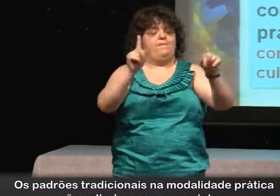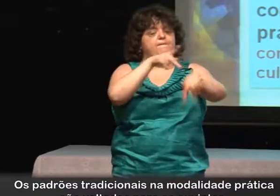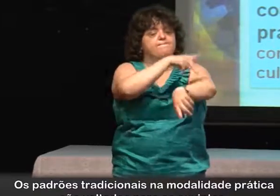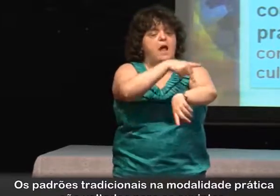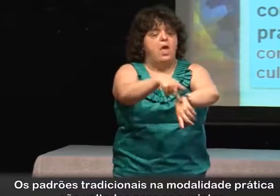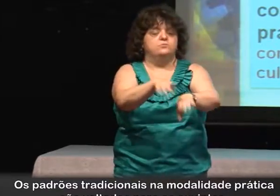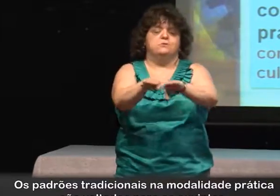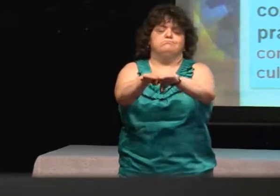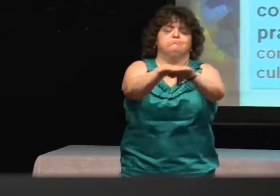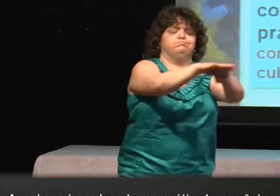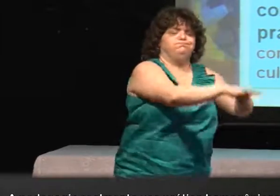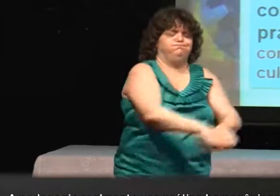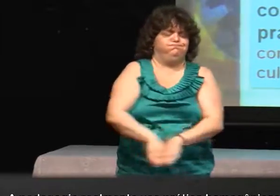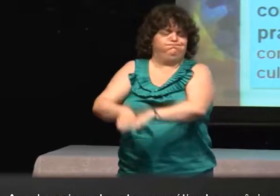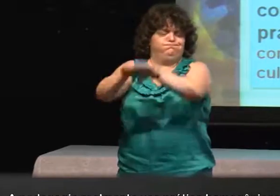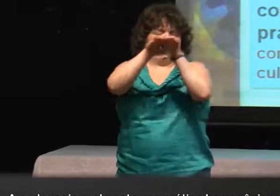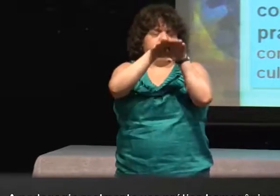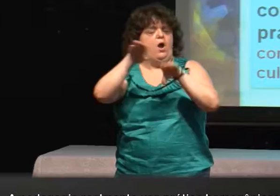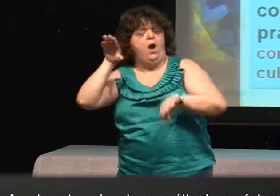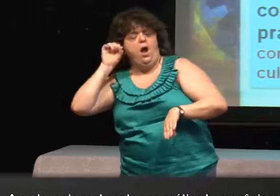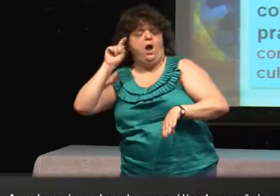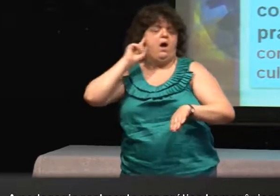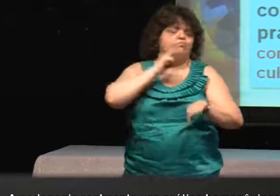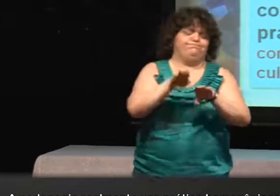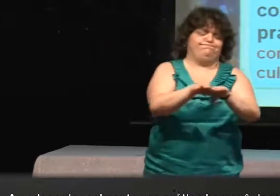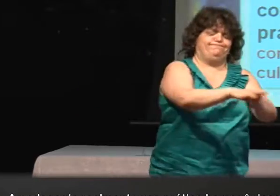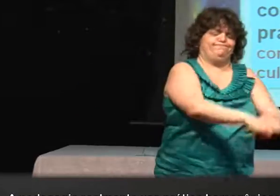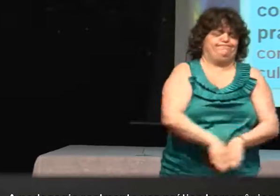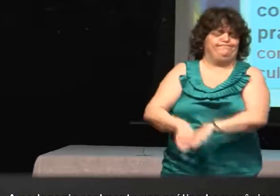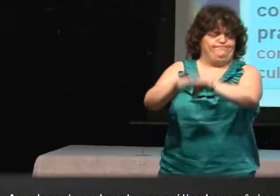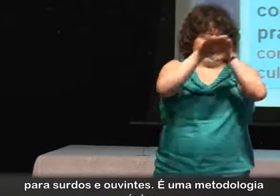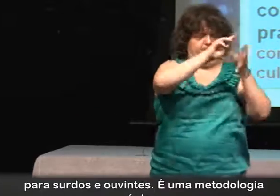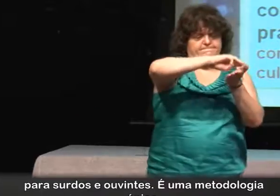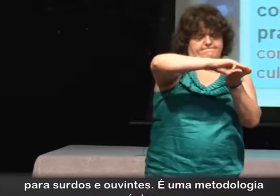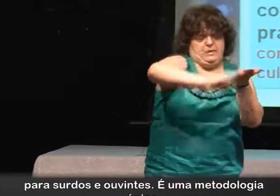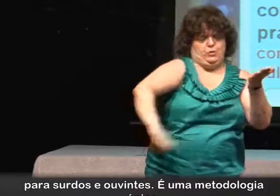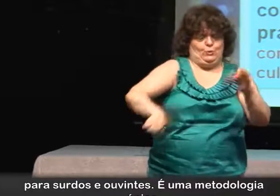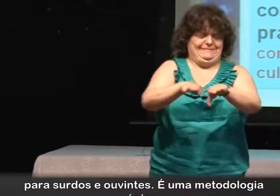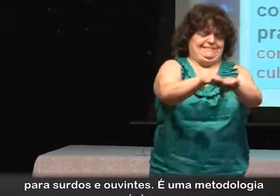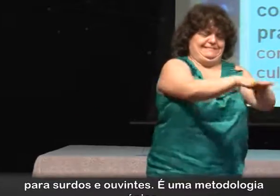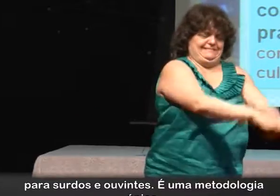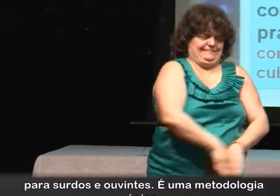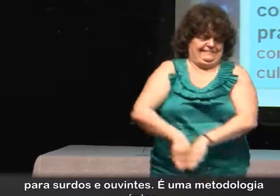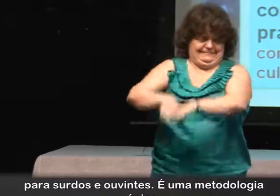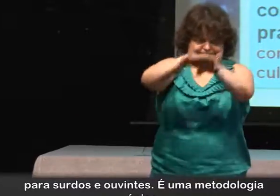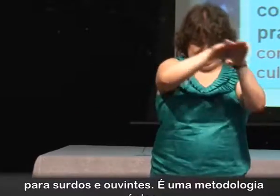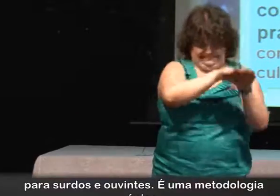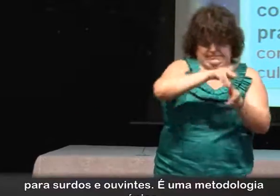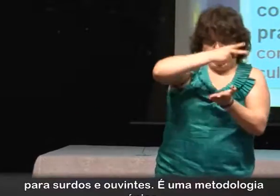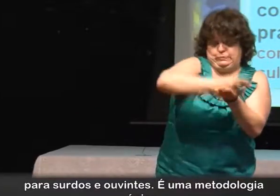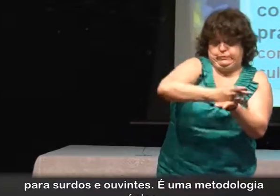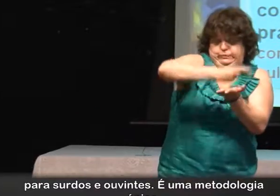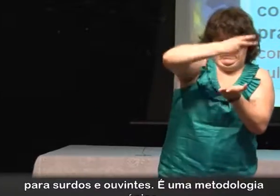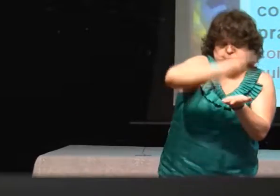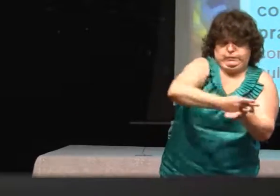os ouvintes. A pedagogia realmente usa práticas homogênicas para surdos e ouvintes. É uma metodologia única